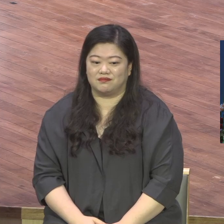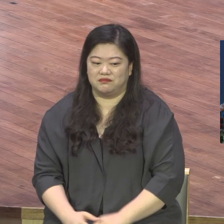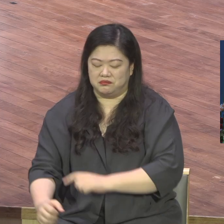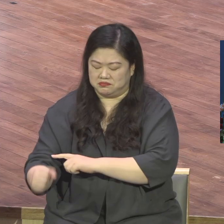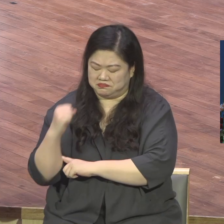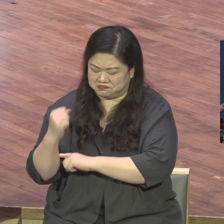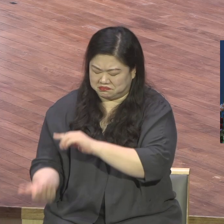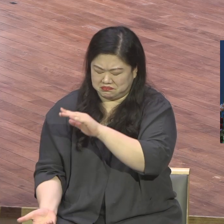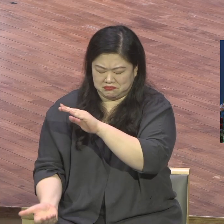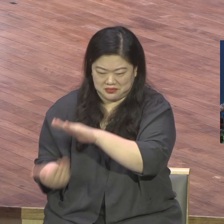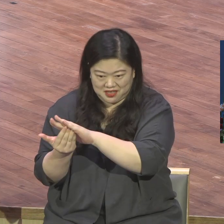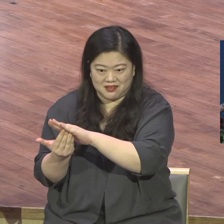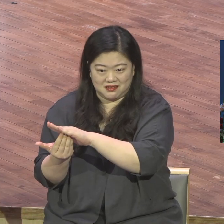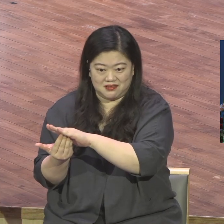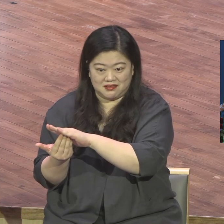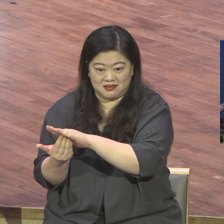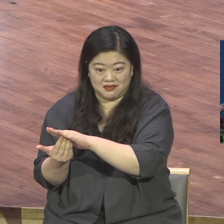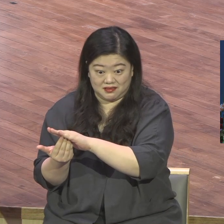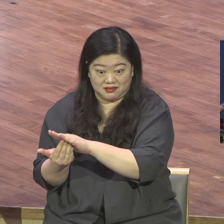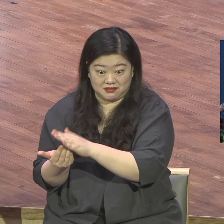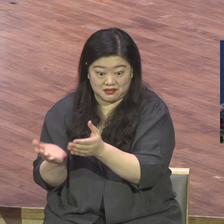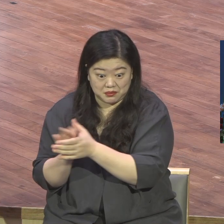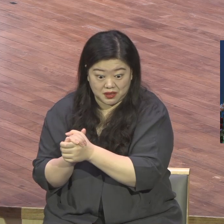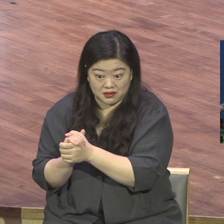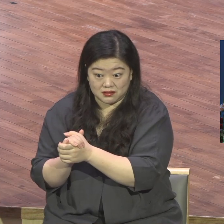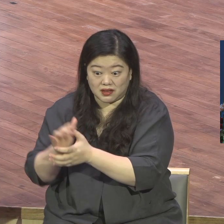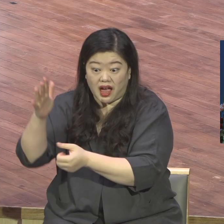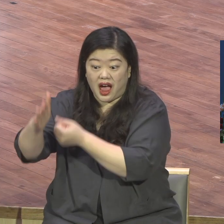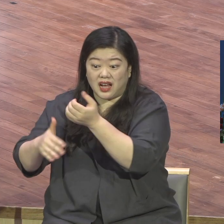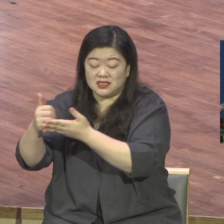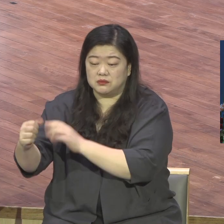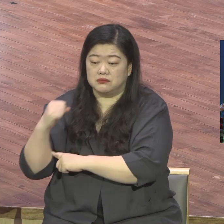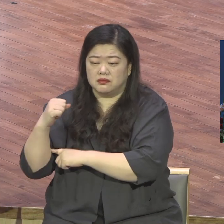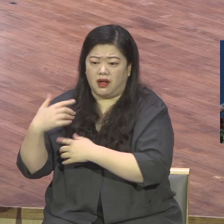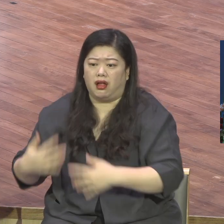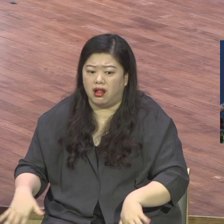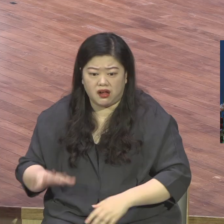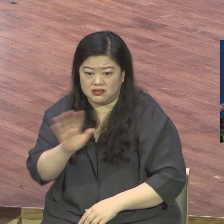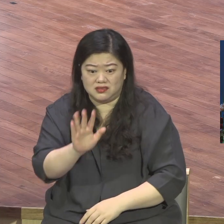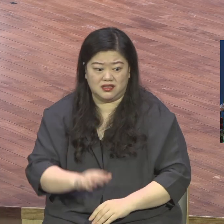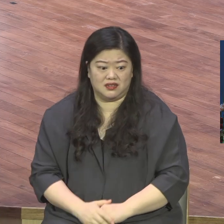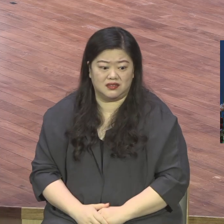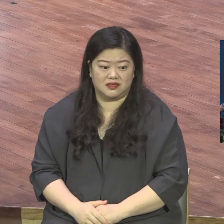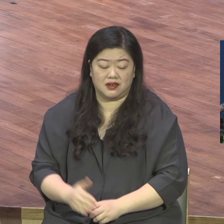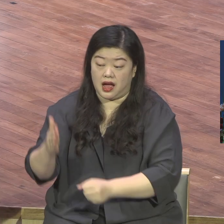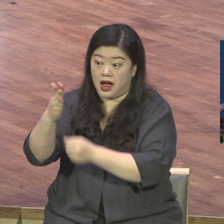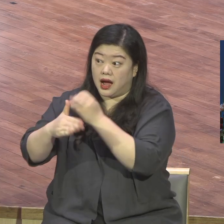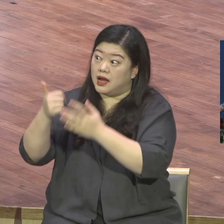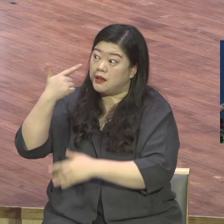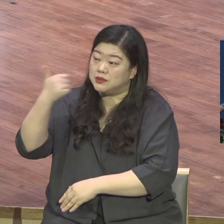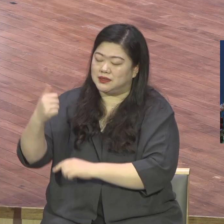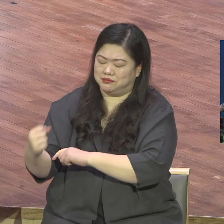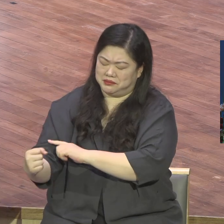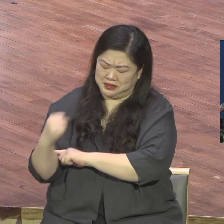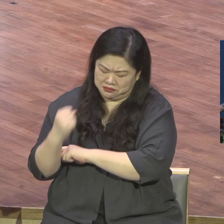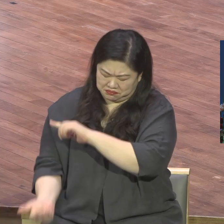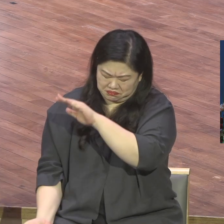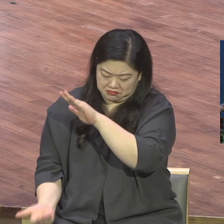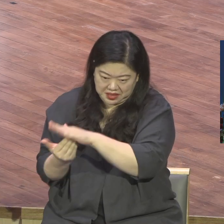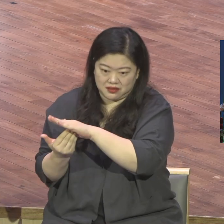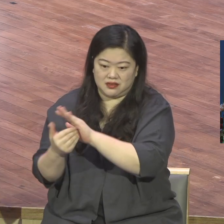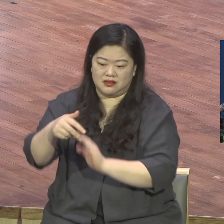전능하신 하나님, 우리가 믿는 하나님, 우리가 부르는 아버지 하나님이 누구냐? 전능자예요,